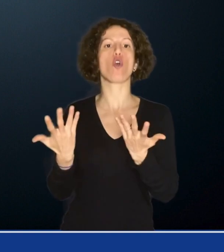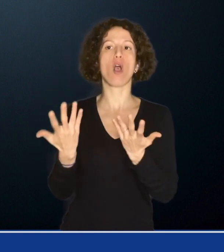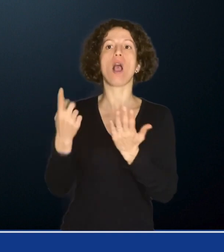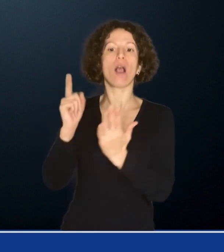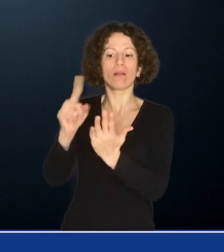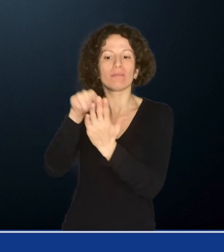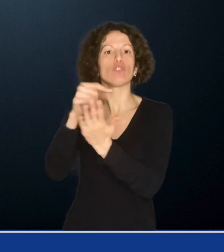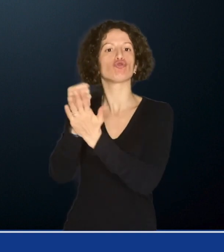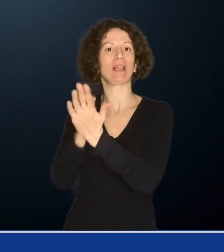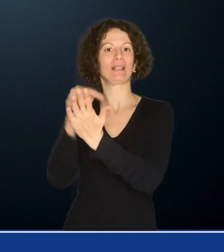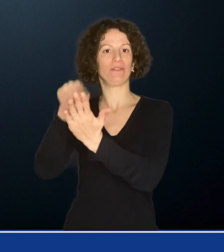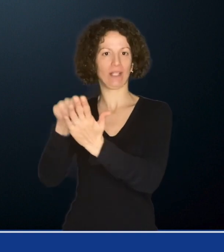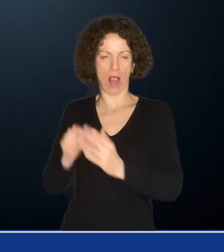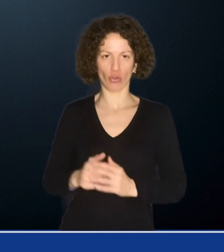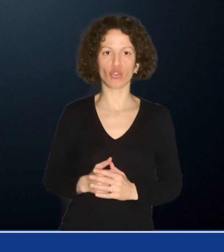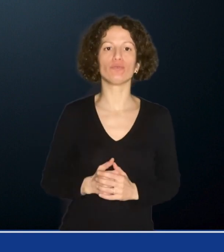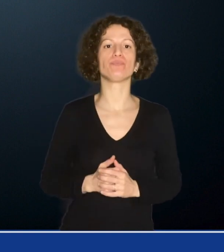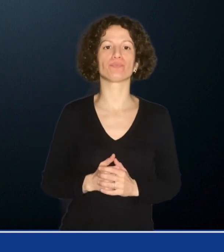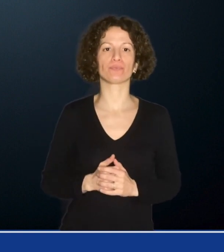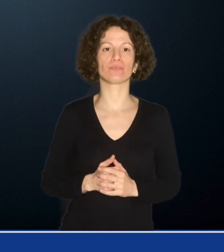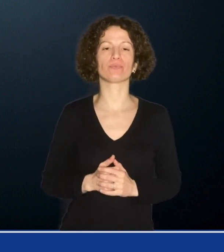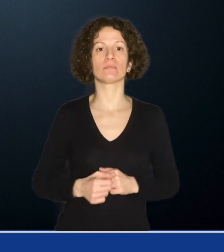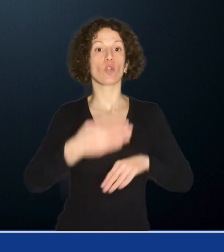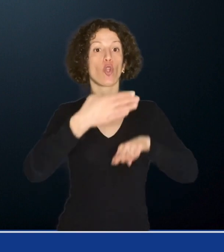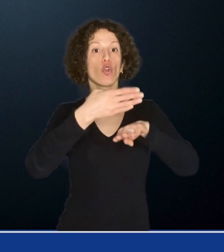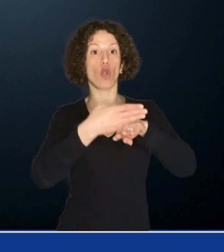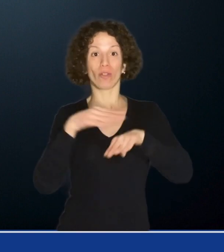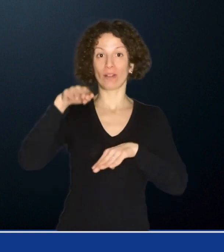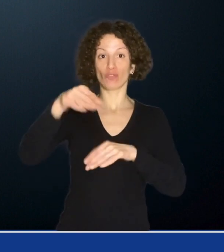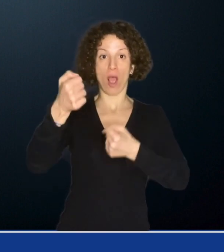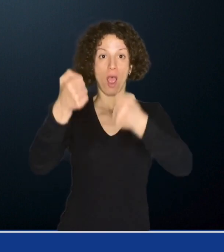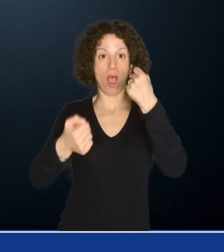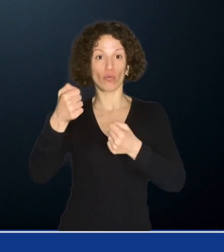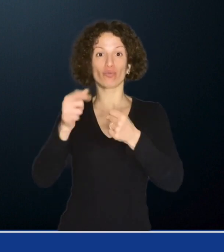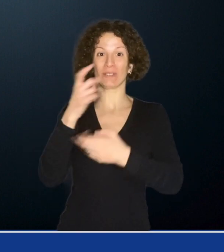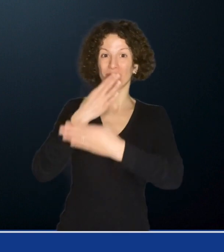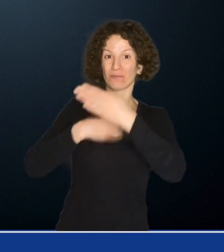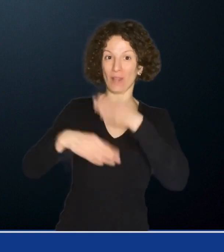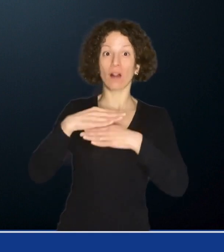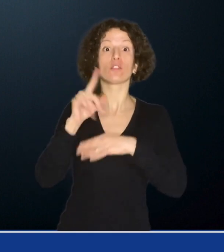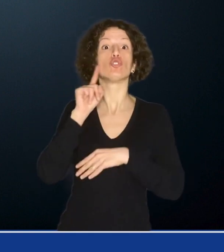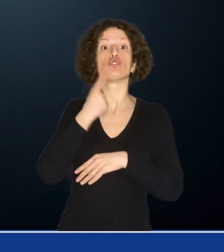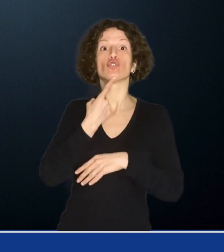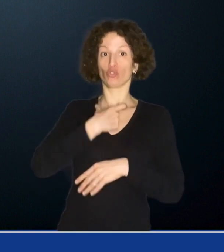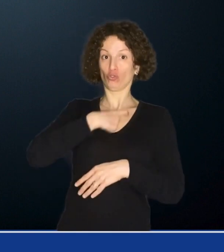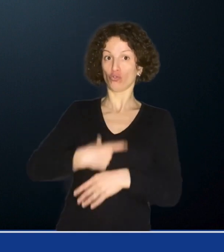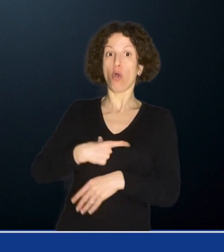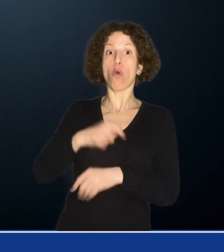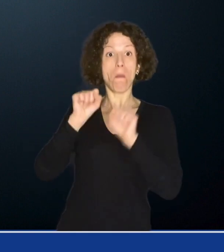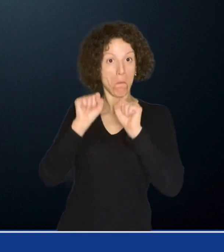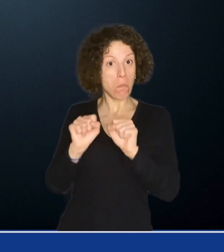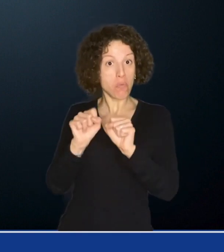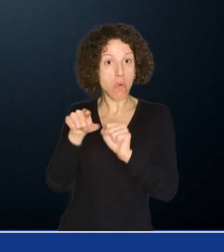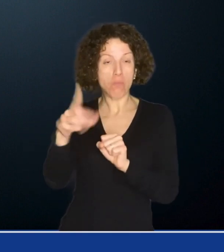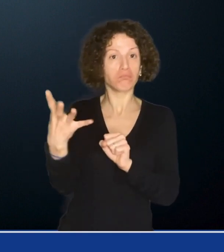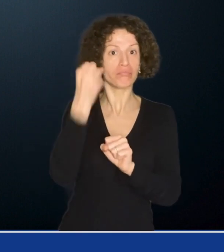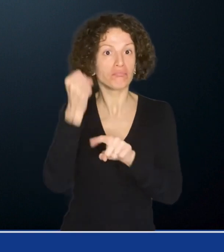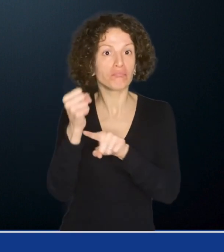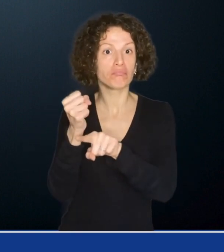previsti per le persone con disabilità quindi il contrassegno parcheggio invalidi per auto spetta solo se la persona sorda alla